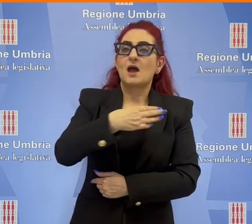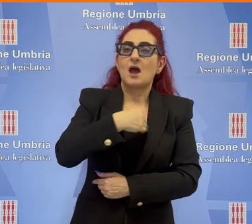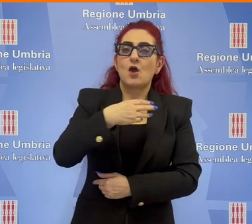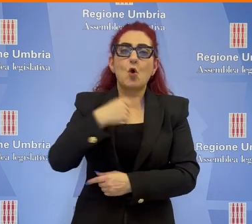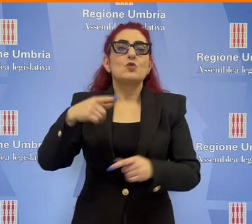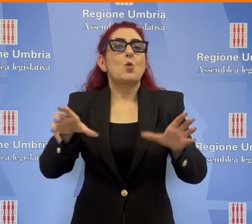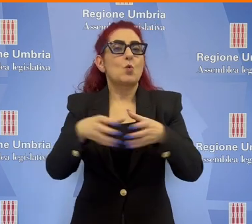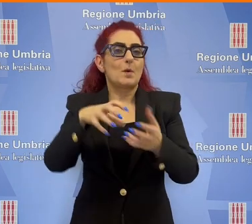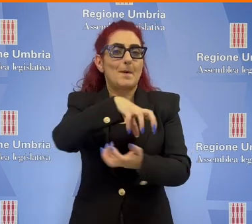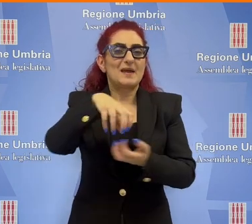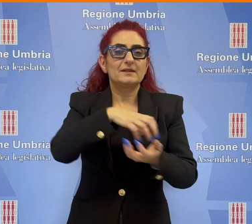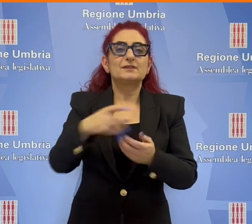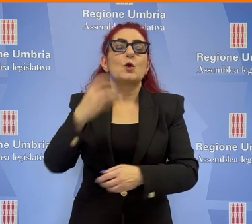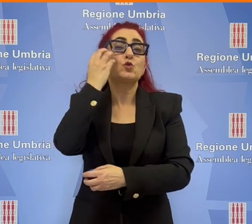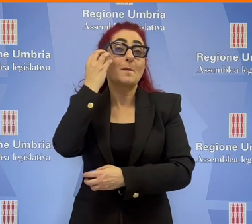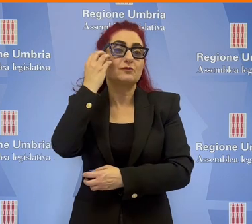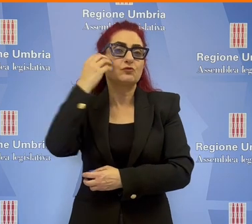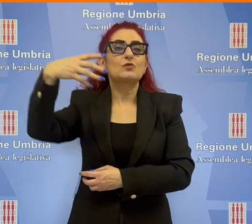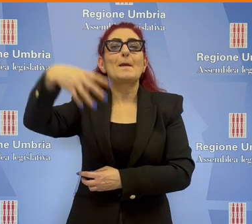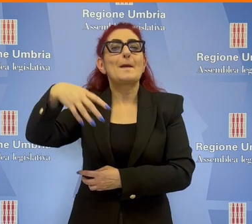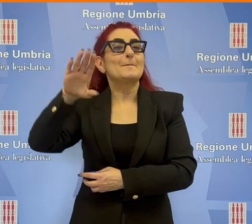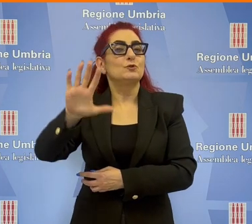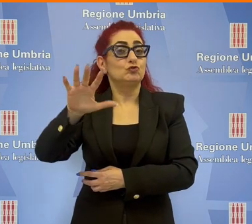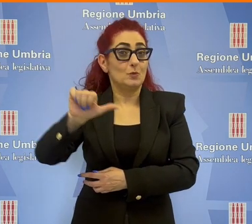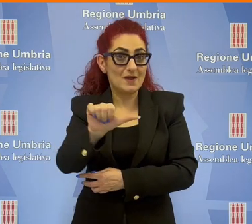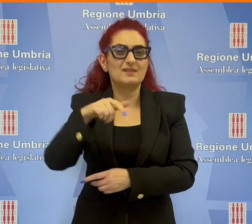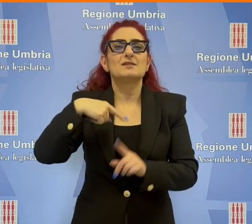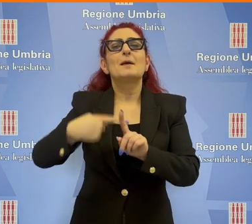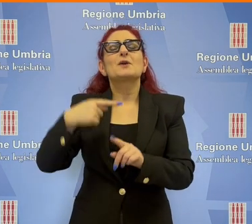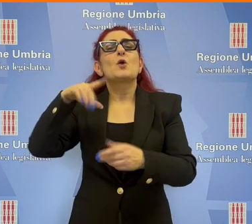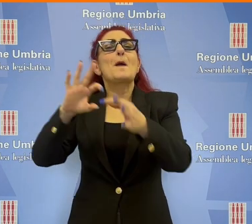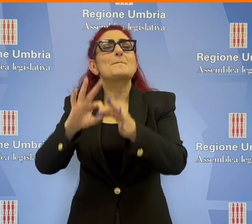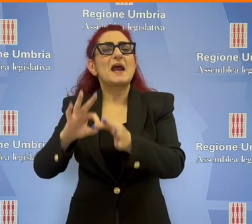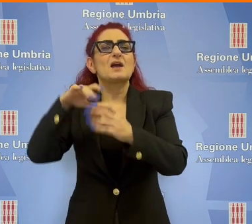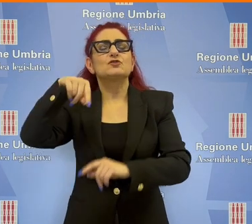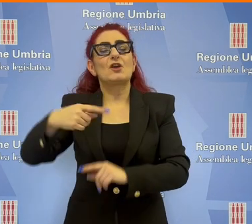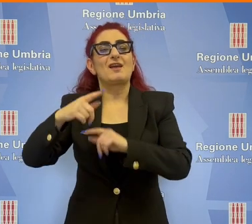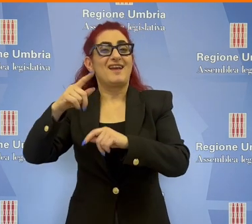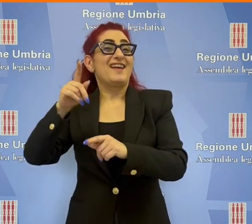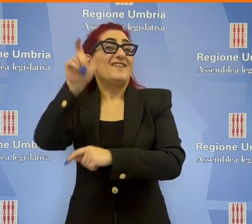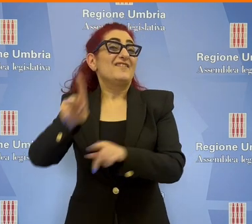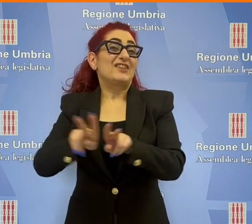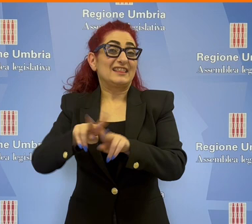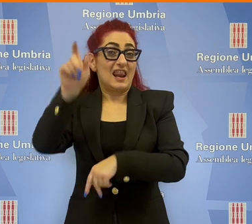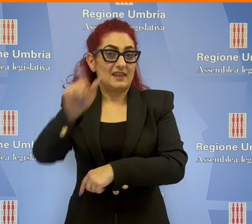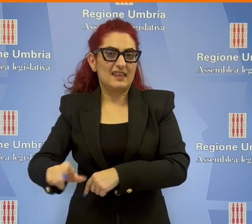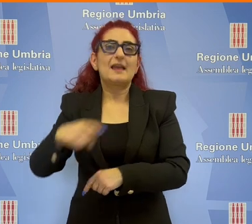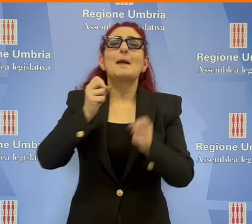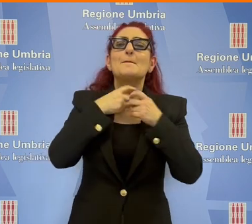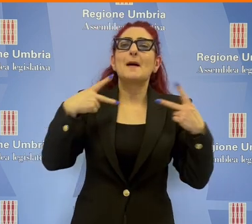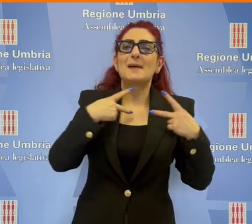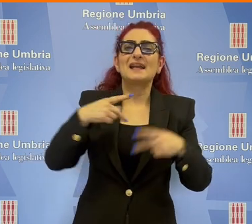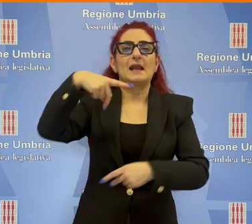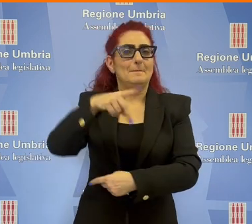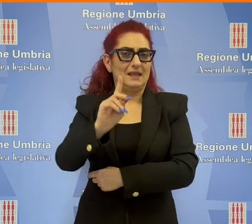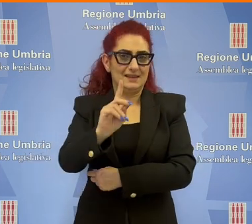Vincenzo Bianconi del gruppo misto, Thomas De Luca del Movimento 5 Stelle, Eleonora Pace di Fratelli d'Italia e Fabio